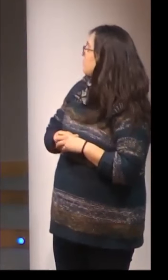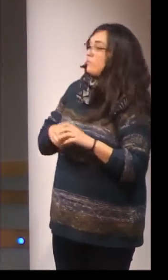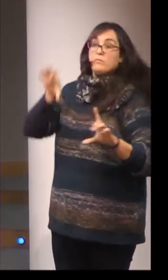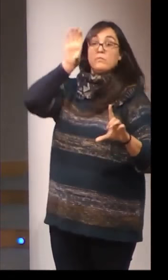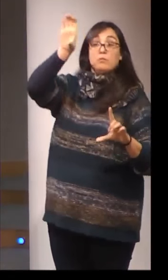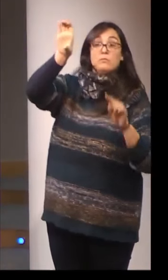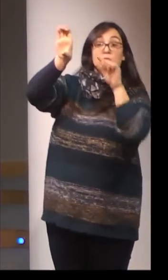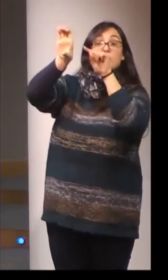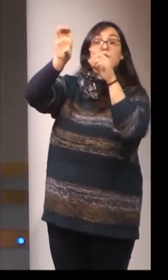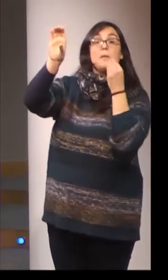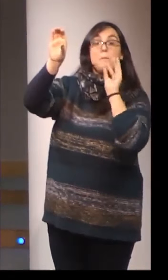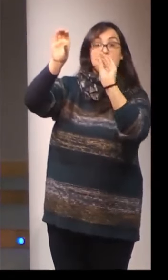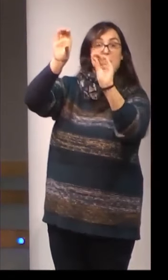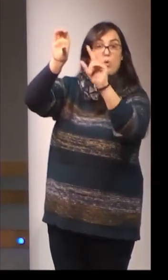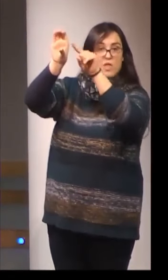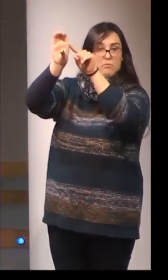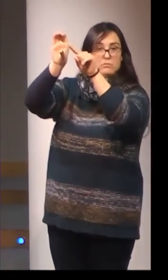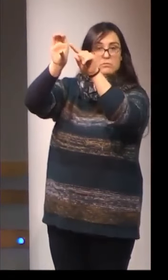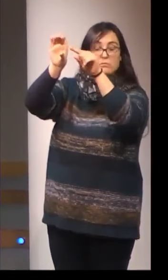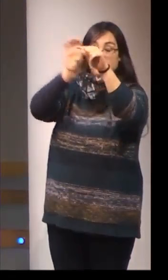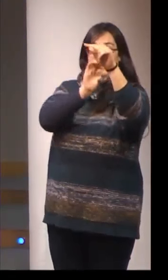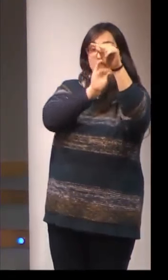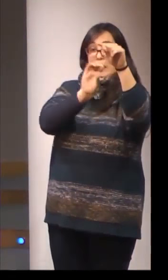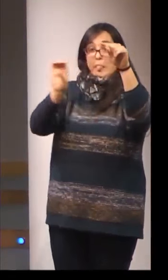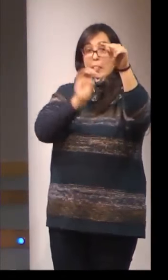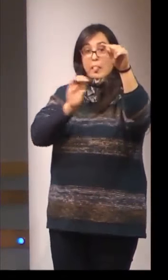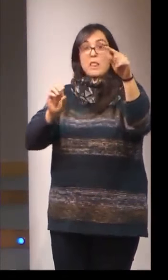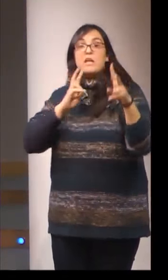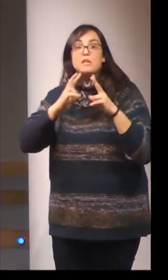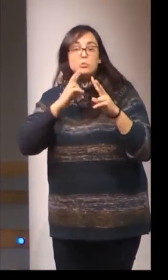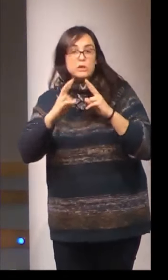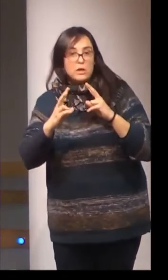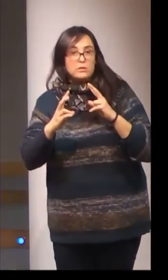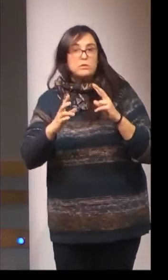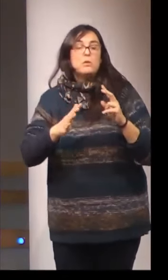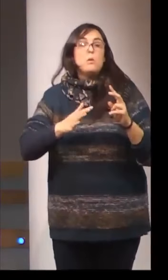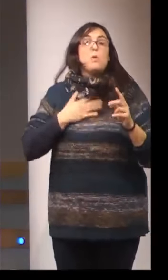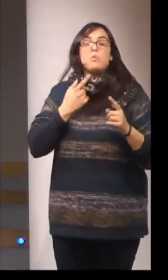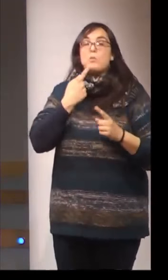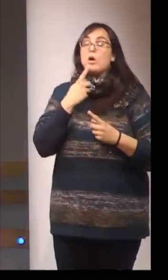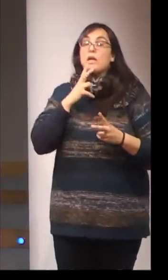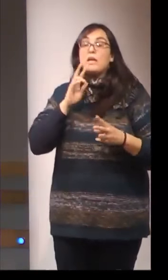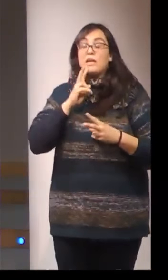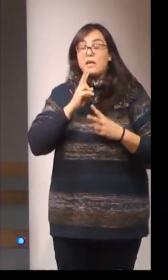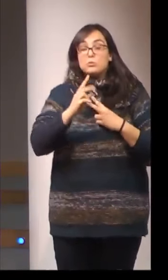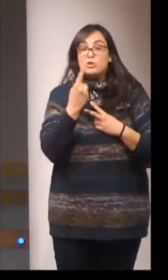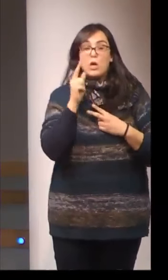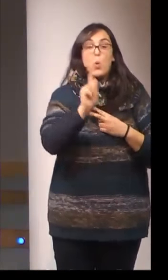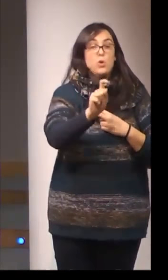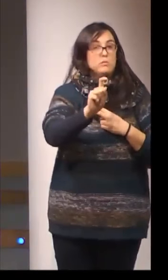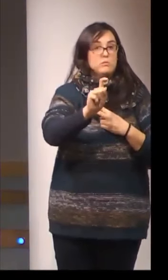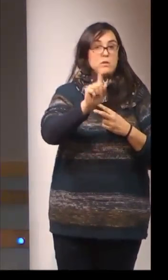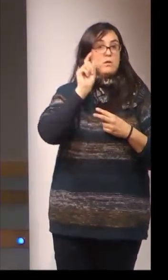un ejemplo. En la parte de arriba está la pregunta y abajo vemos las diferentes respuestas a dicha pregunta.